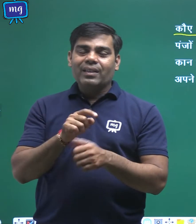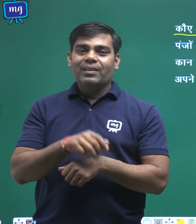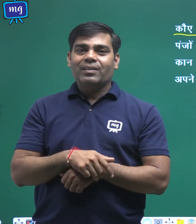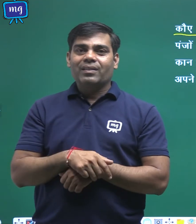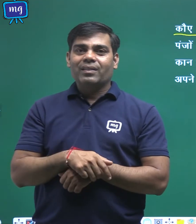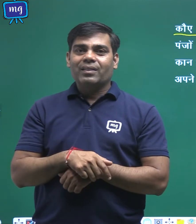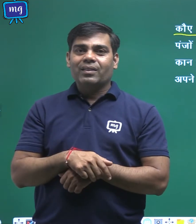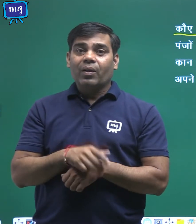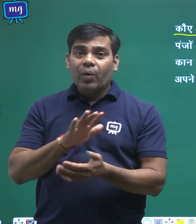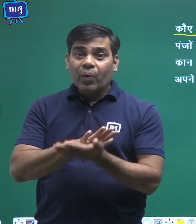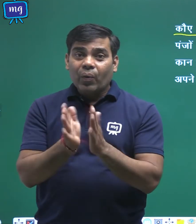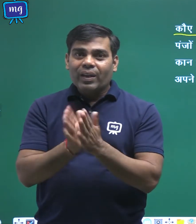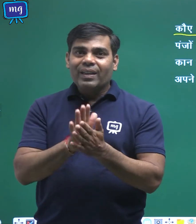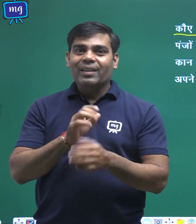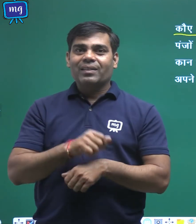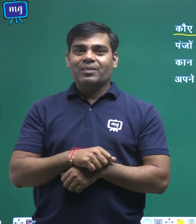रोटी